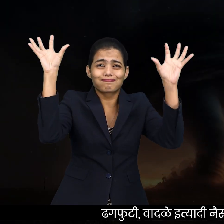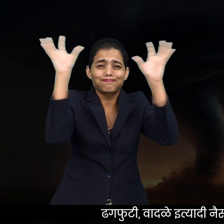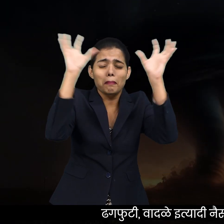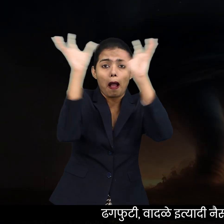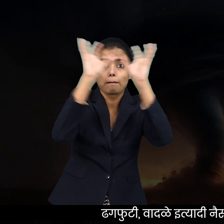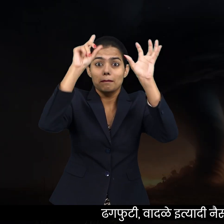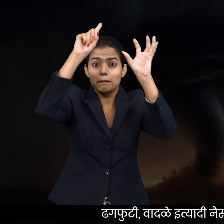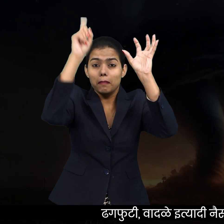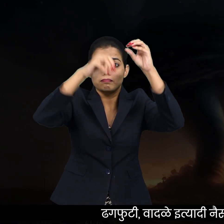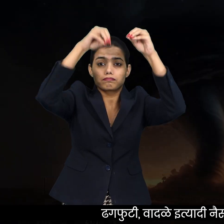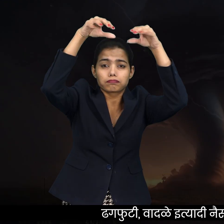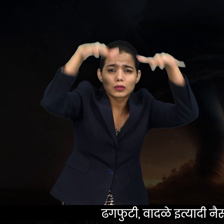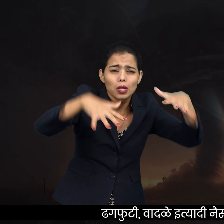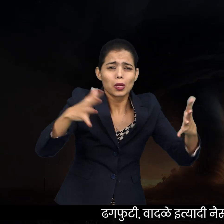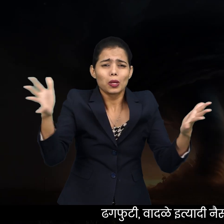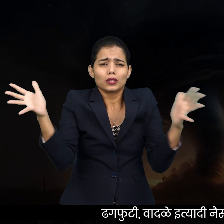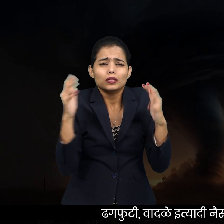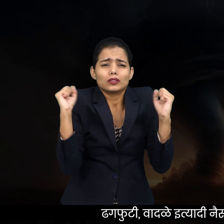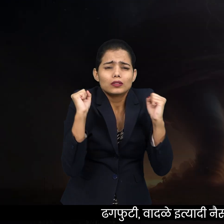आपत्ती उद्भवतात.